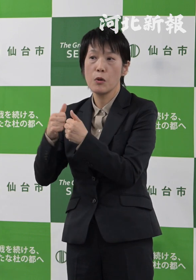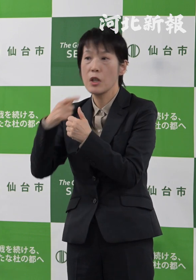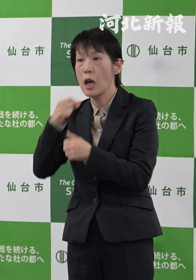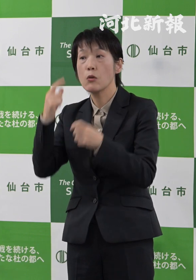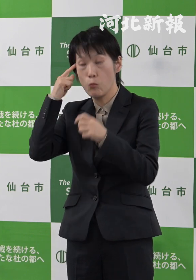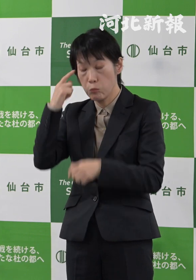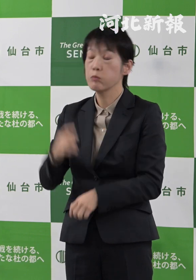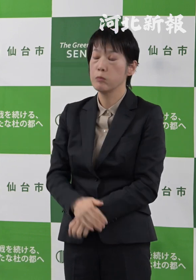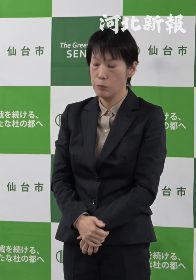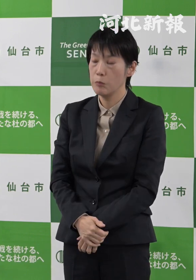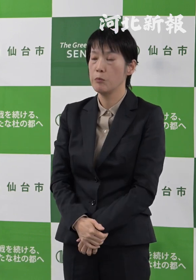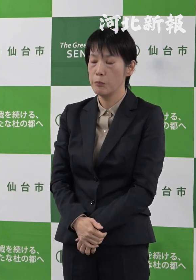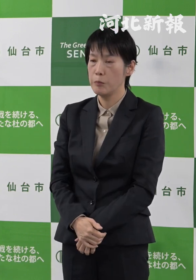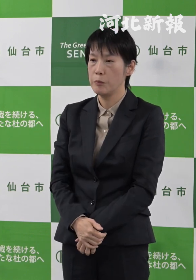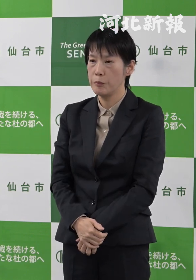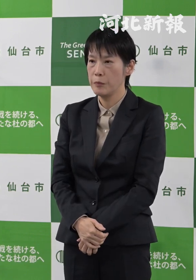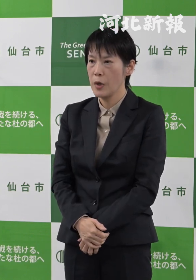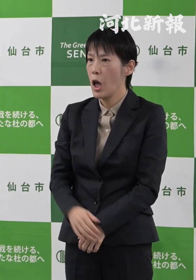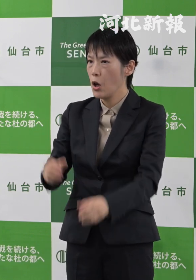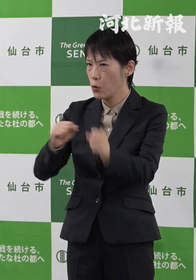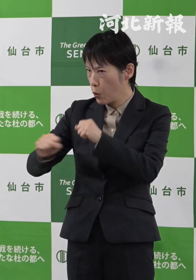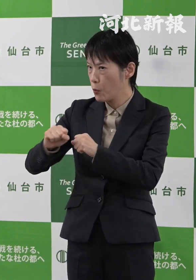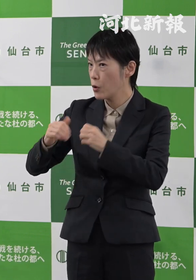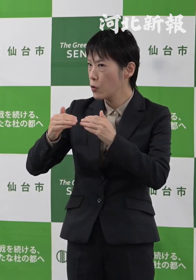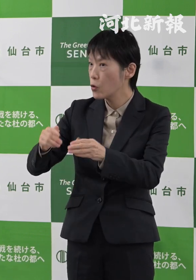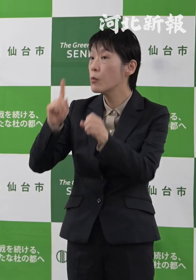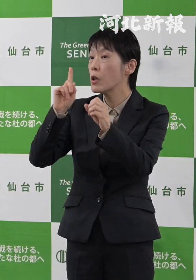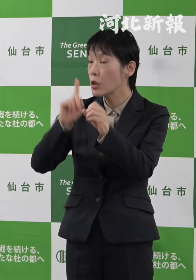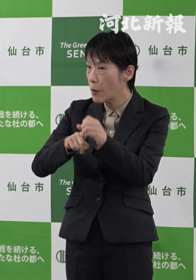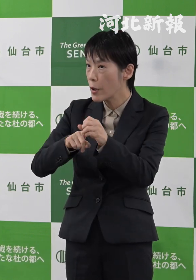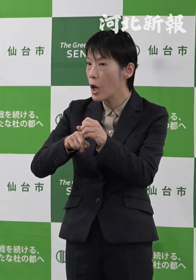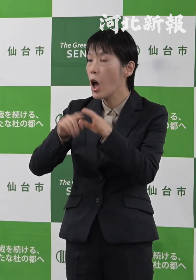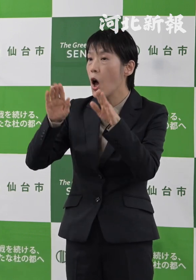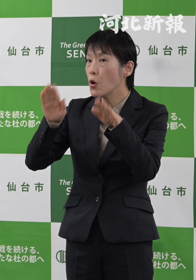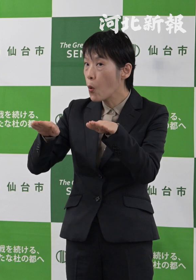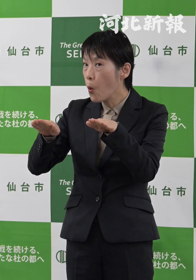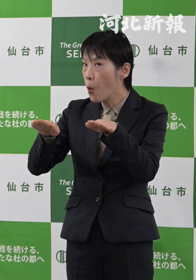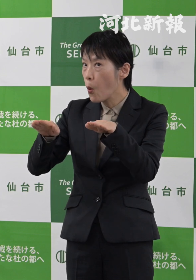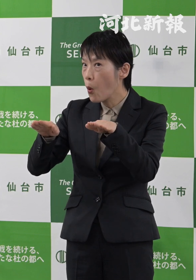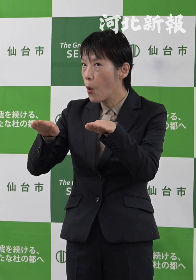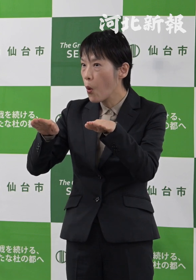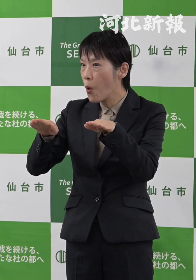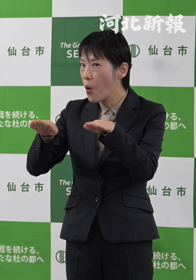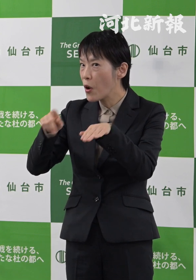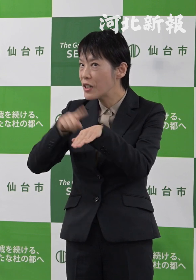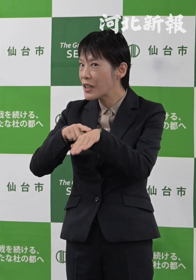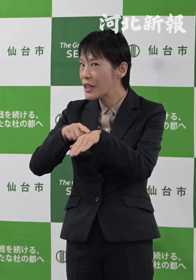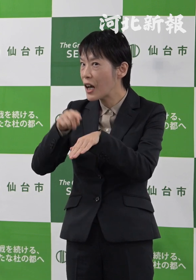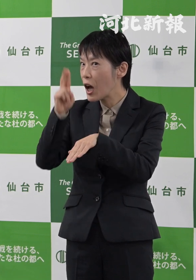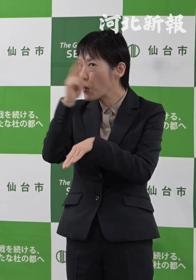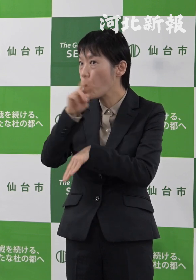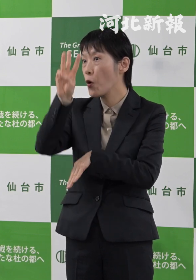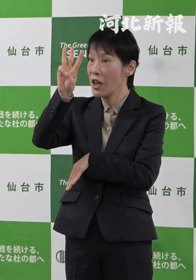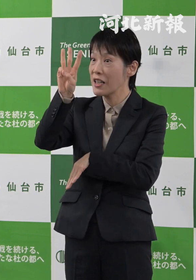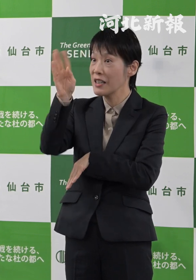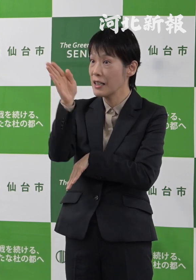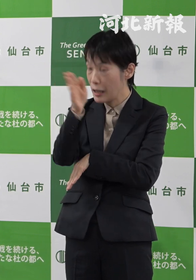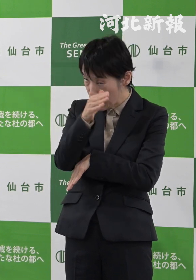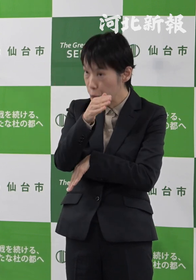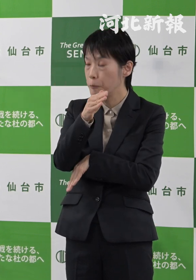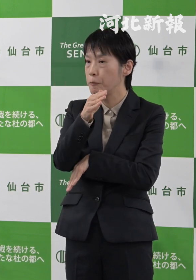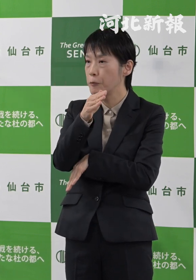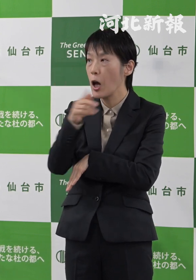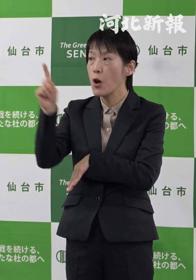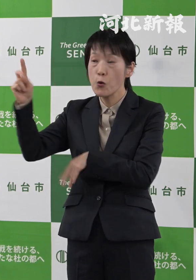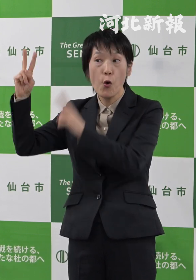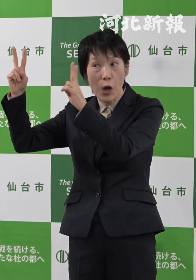。取り組みを進めるにあたり、今日の15時午後3時から、